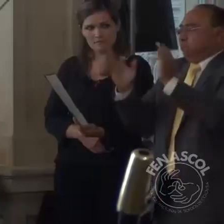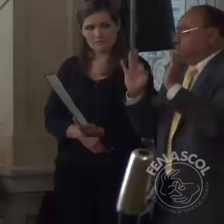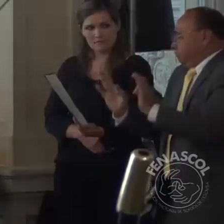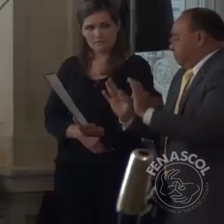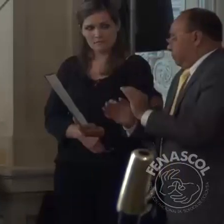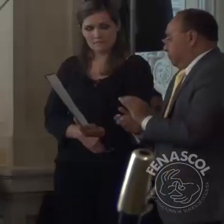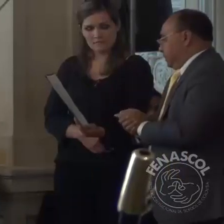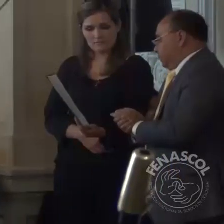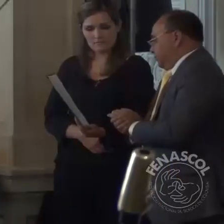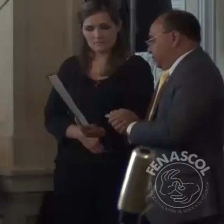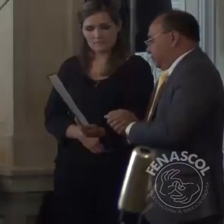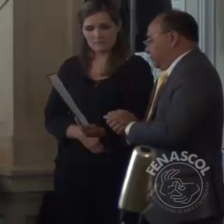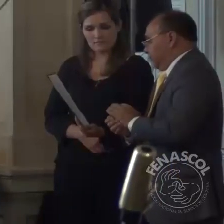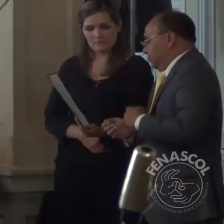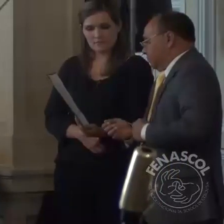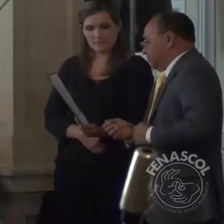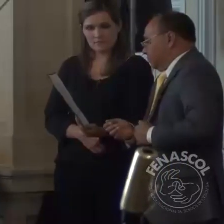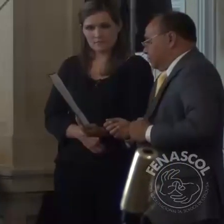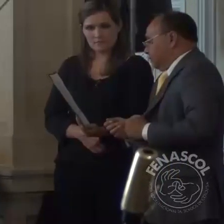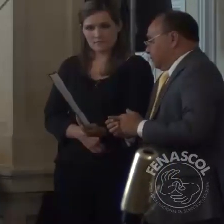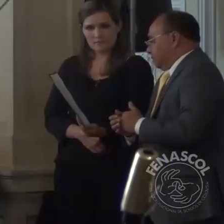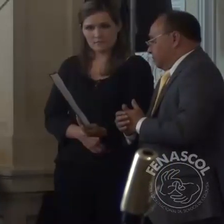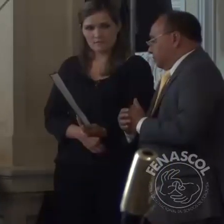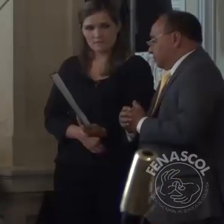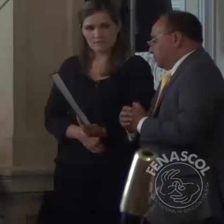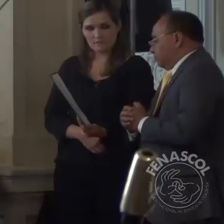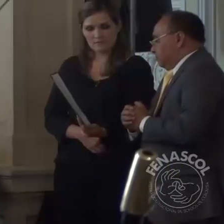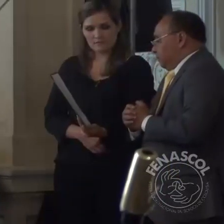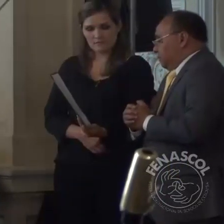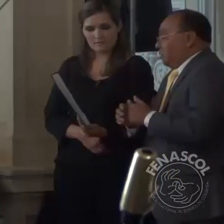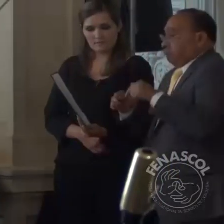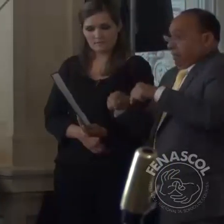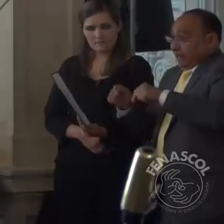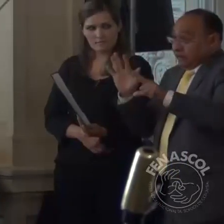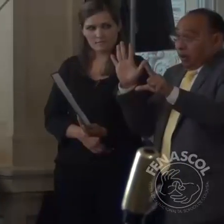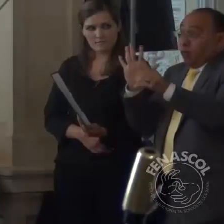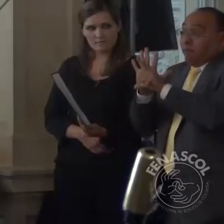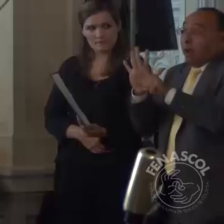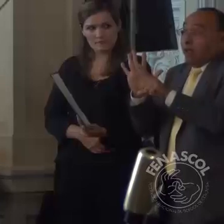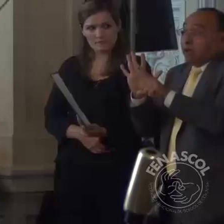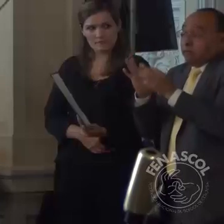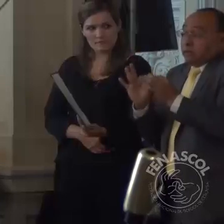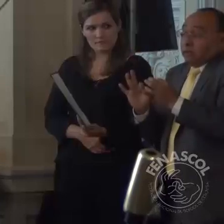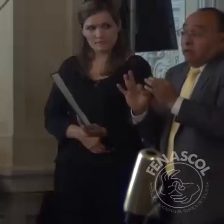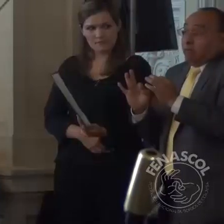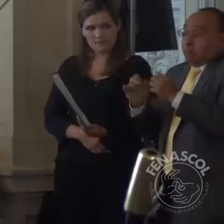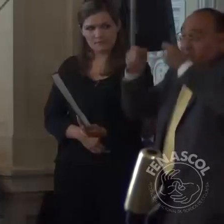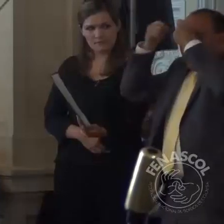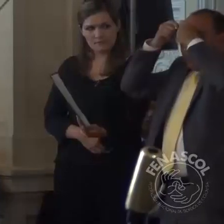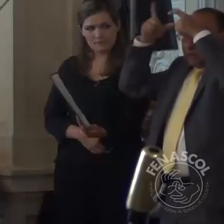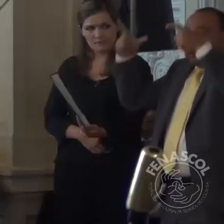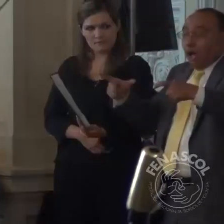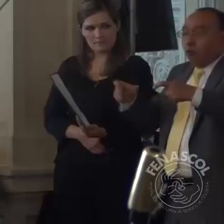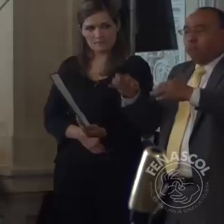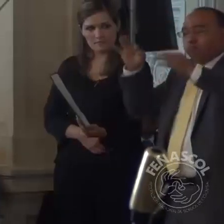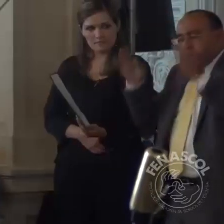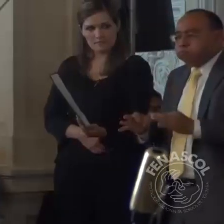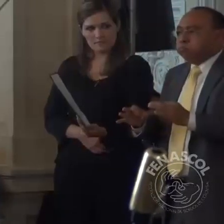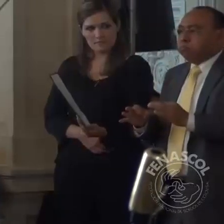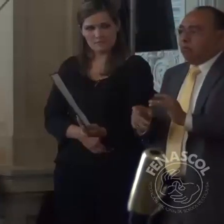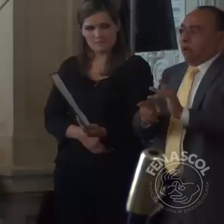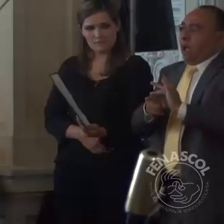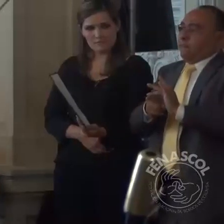Esperamos que esta ley realmente nos permita gozar de nuestros derechos. Esta nueva